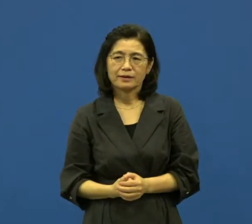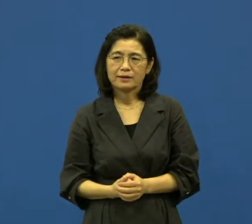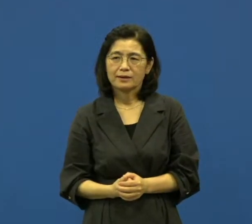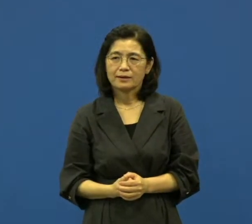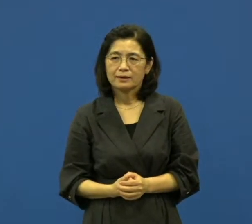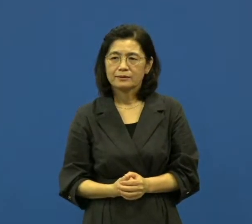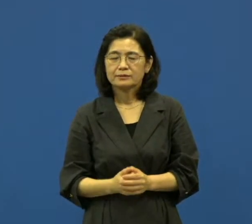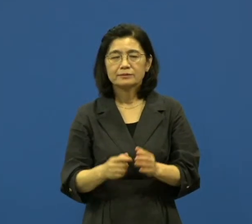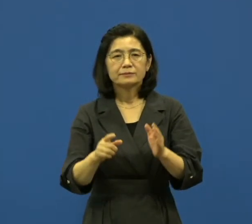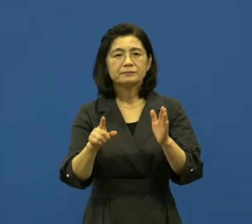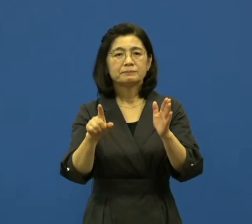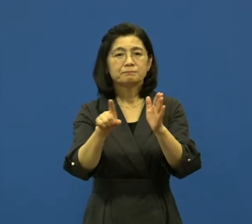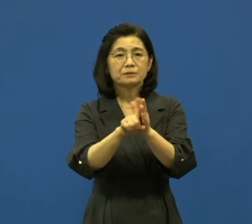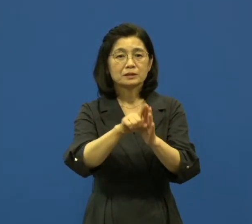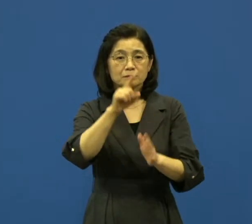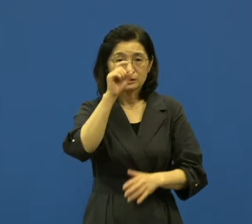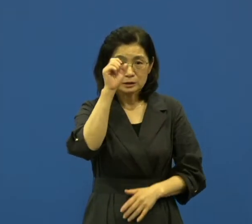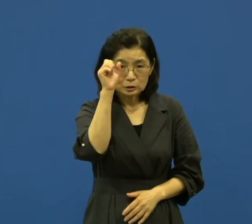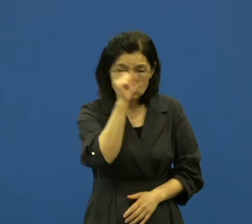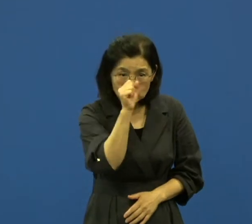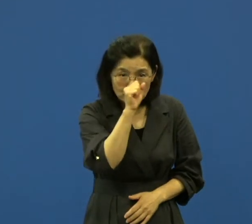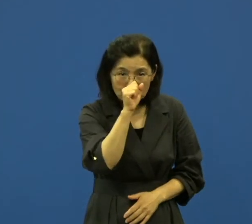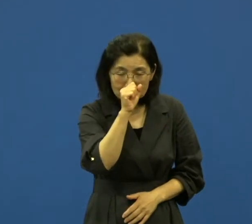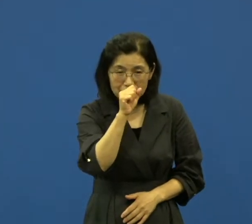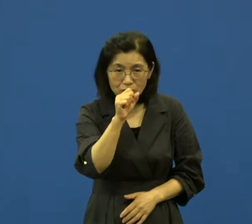그래서 믿음이 좋다는 것은 시력이 좋다는 것입니다.